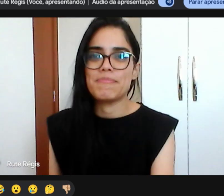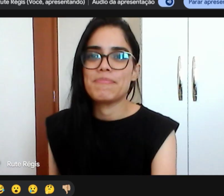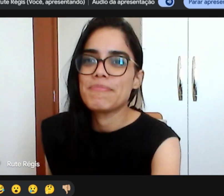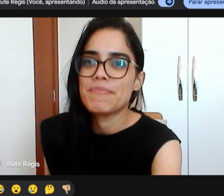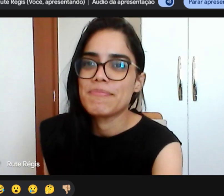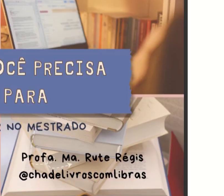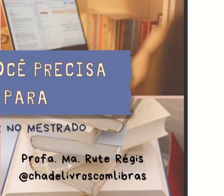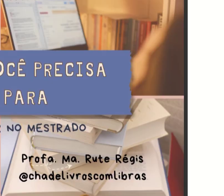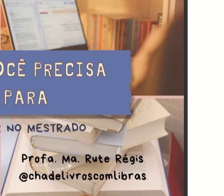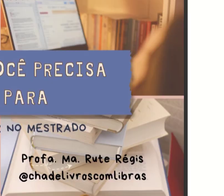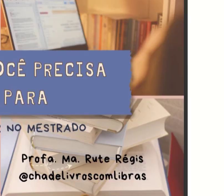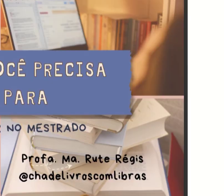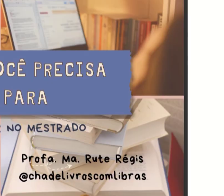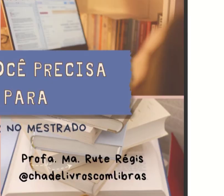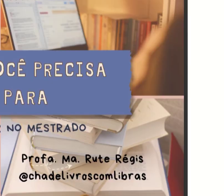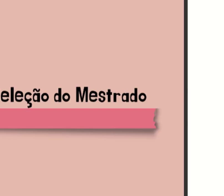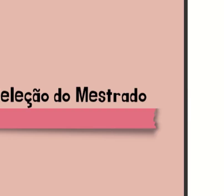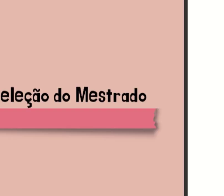vocês prestem atenção.